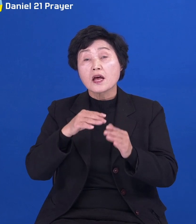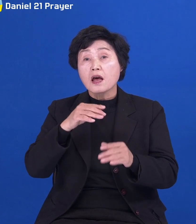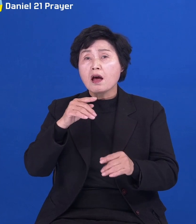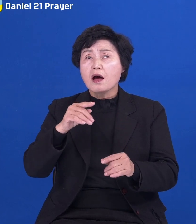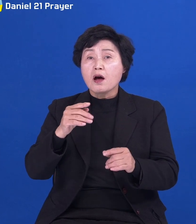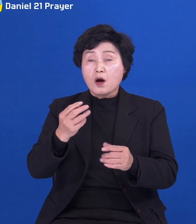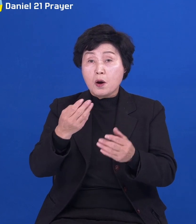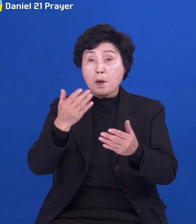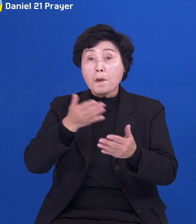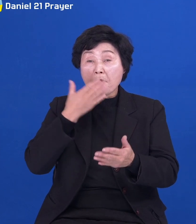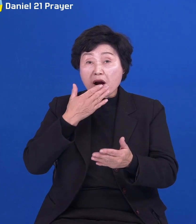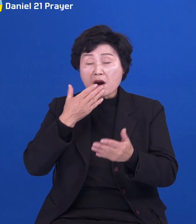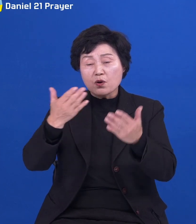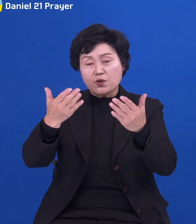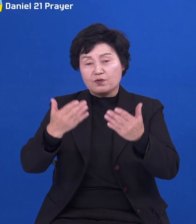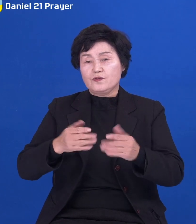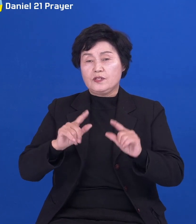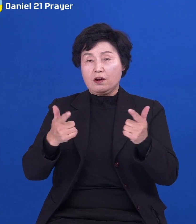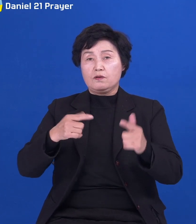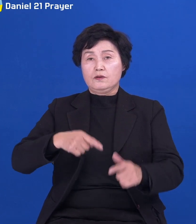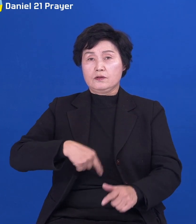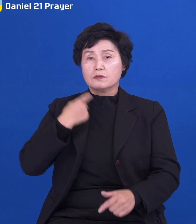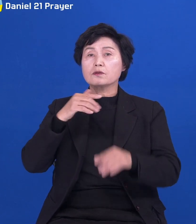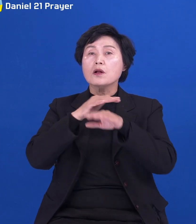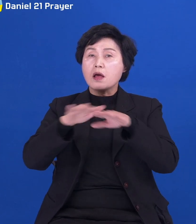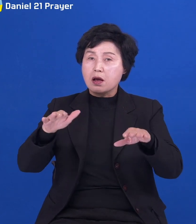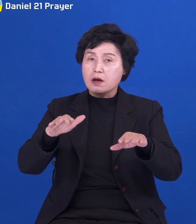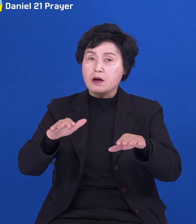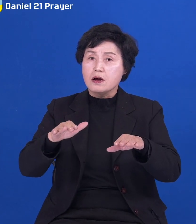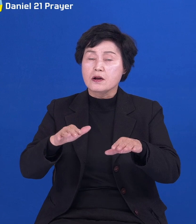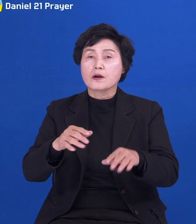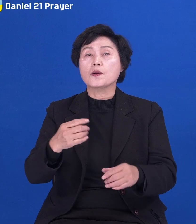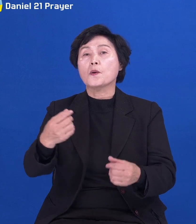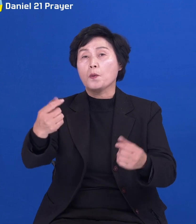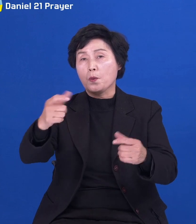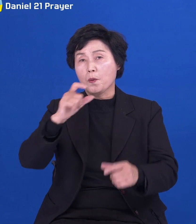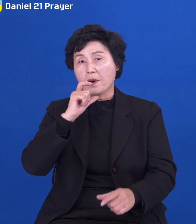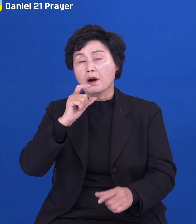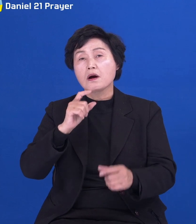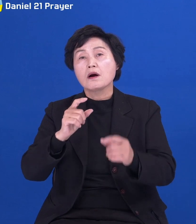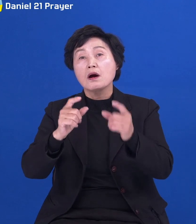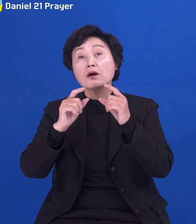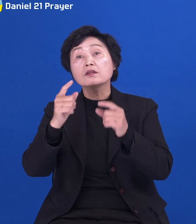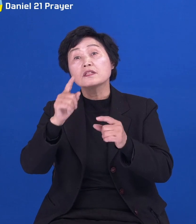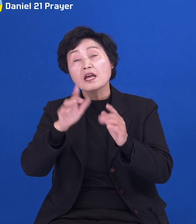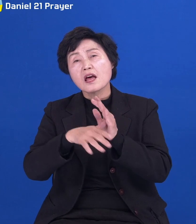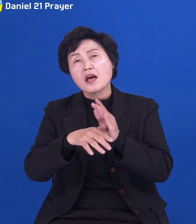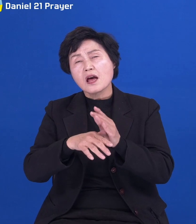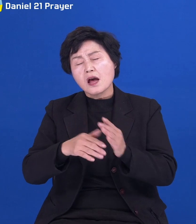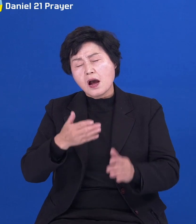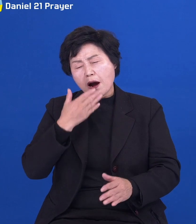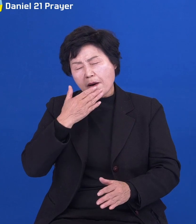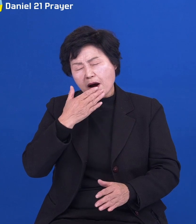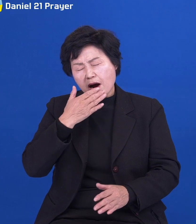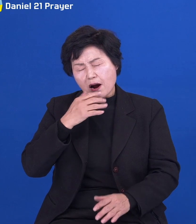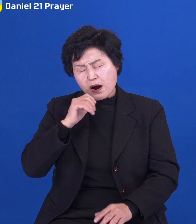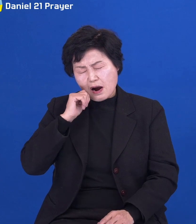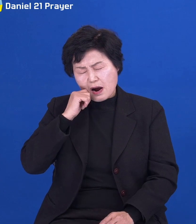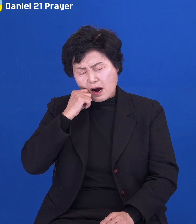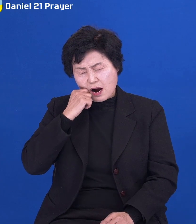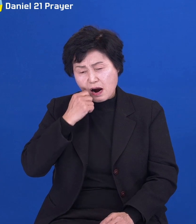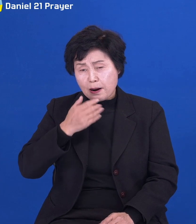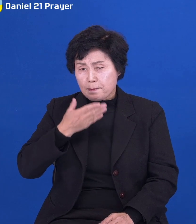자체로 식량을 해결해서 어린아이들을 먹이라고 했던 거예요. 참으로 먹기 힘들었지만 굶어서 죽는